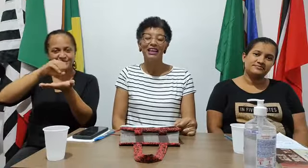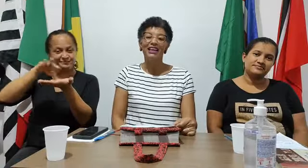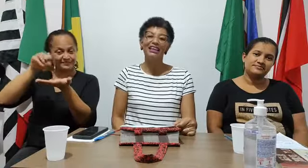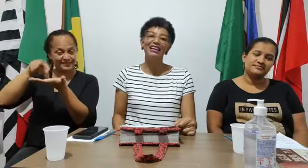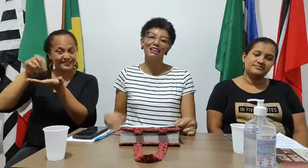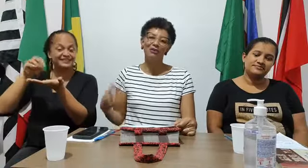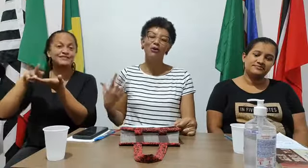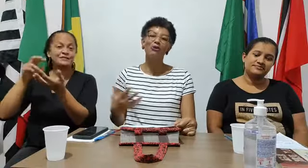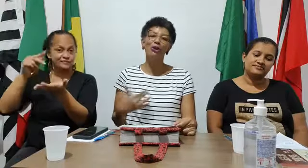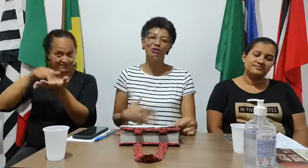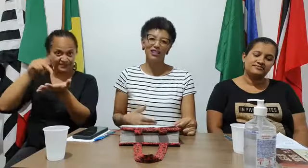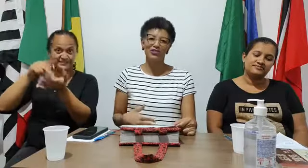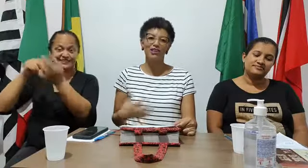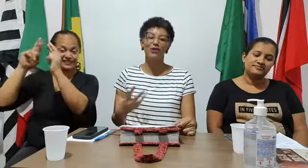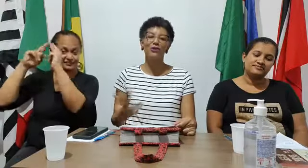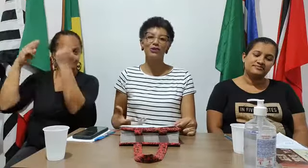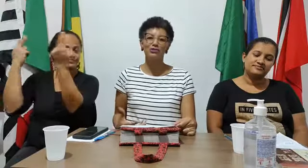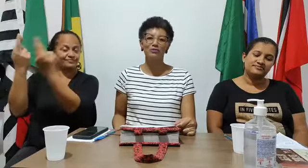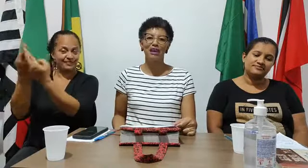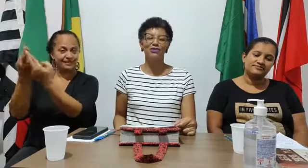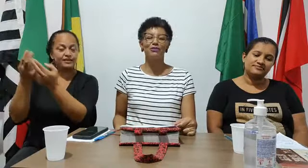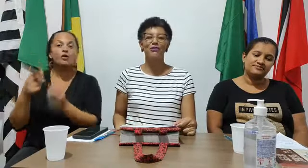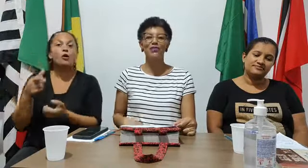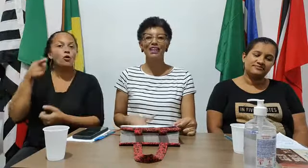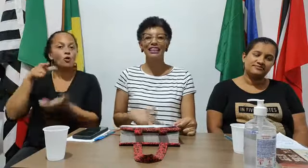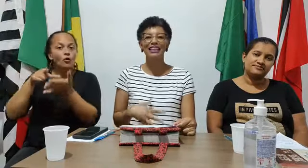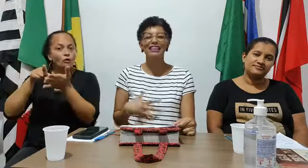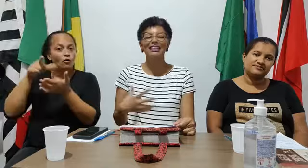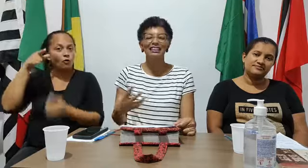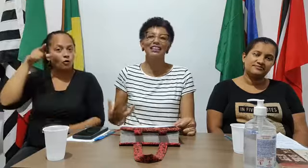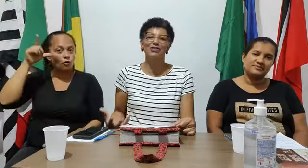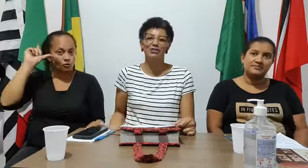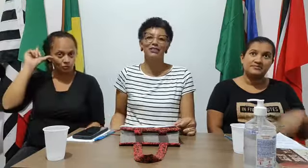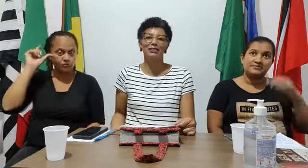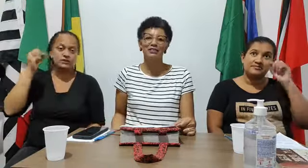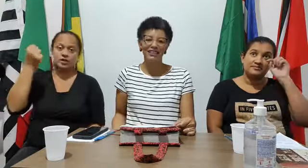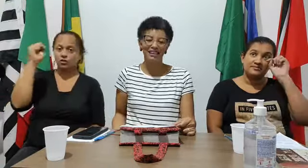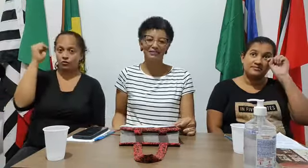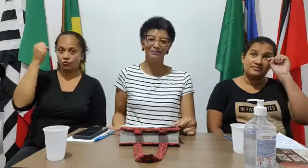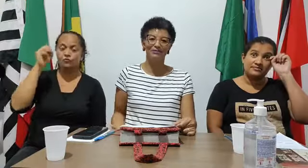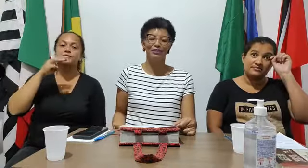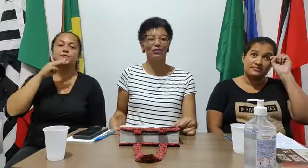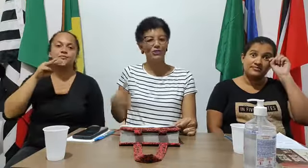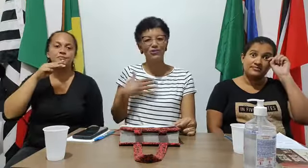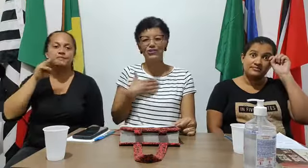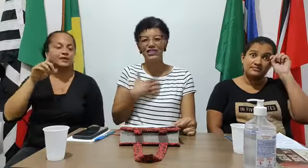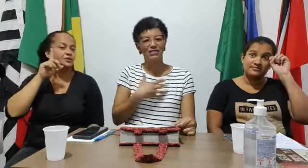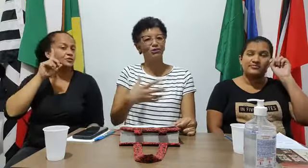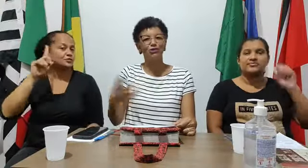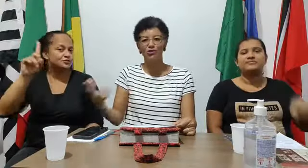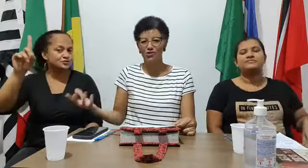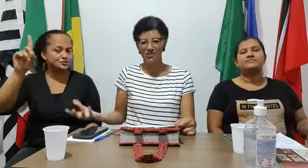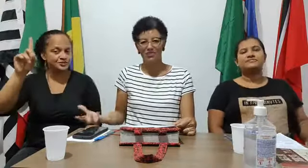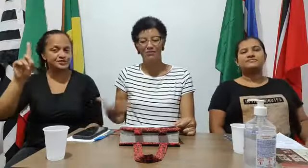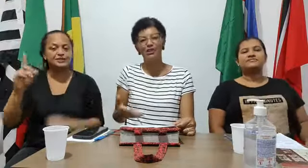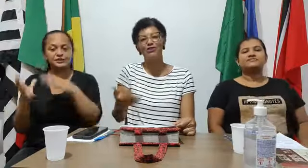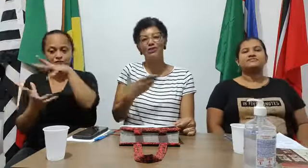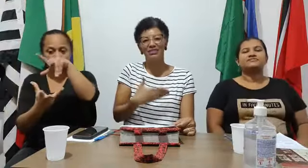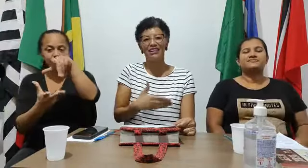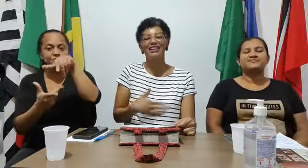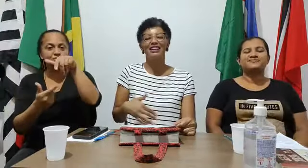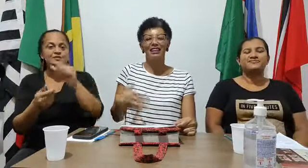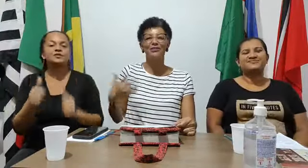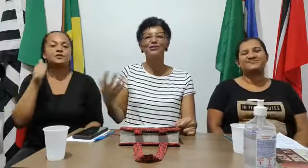reino. E como ontem, dia 8 de março, foi o Dia Internacional da Mulher, nosso dia, são todos os dias,